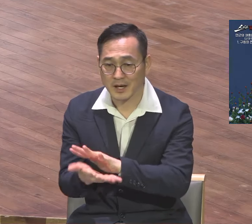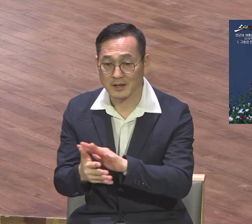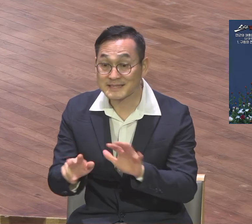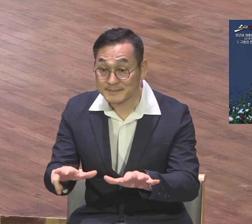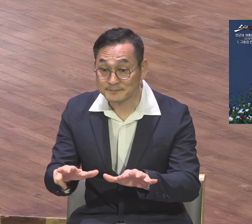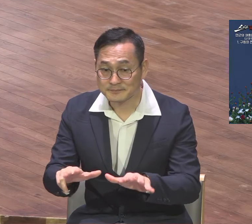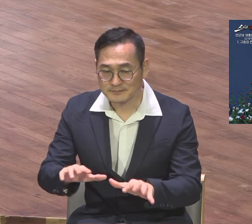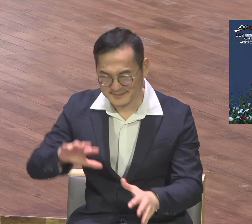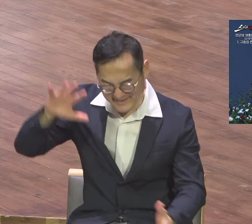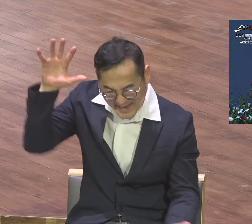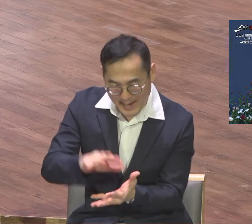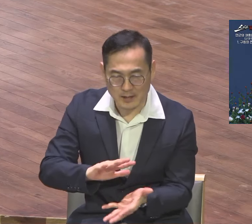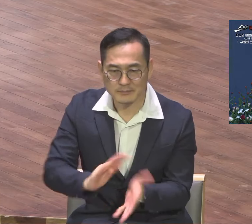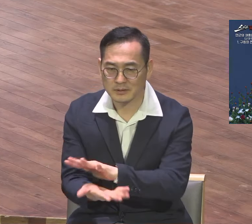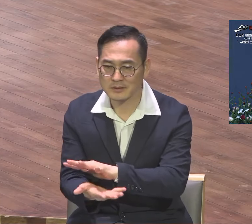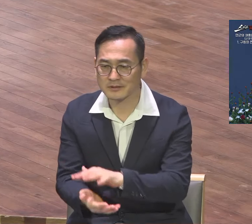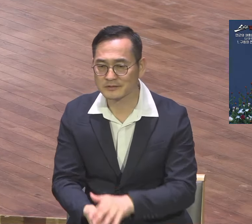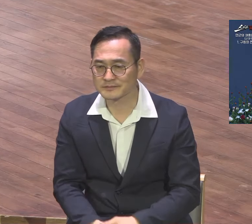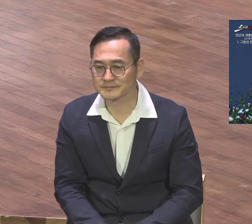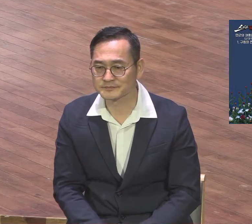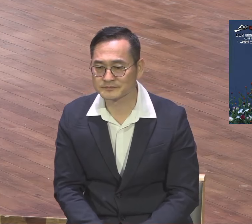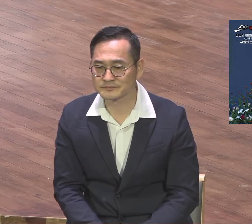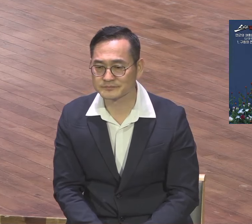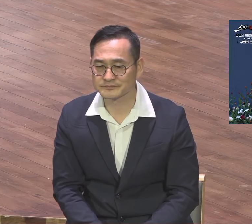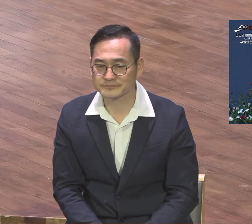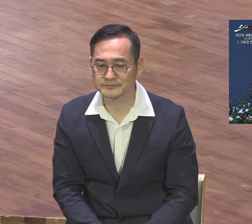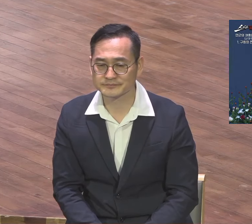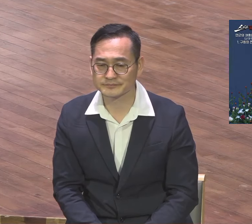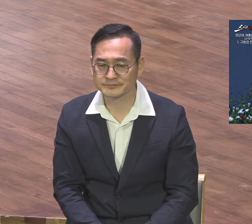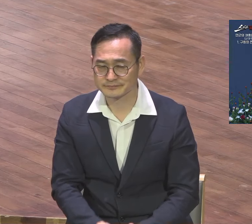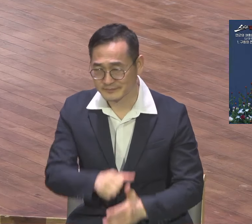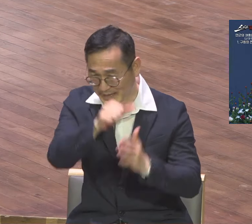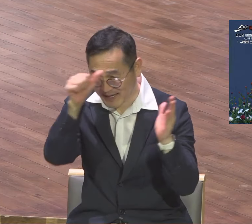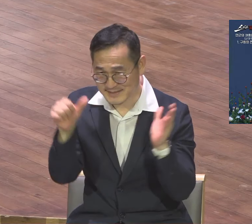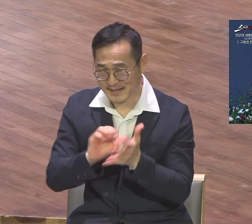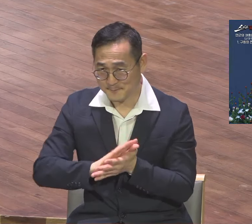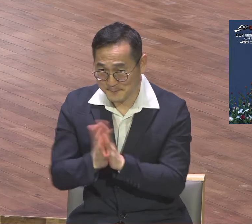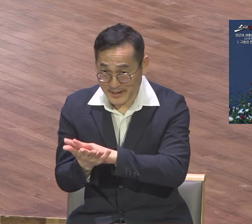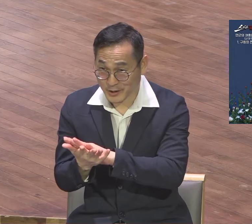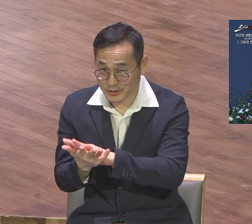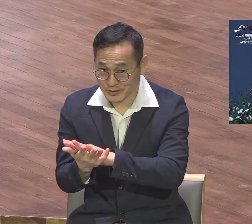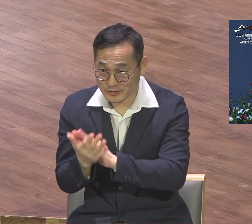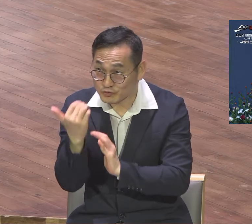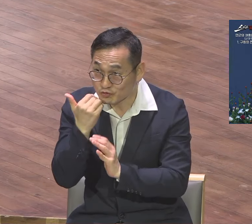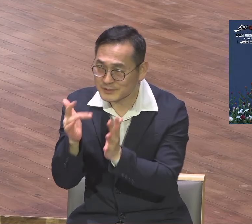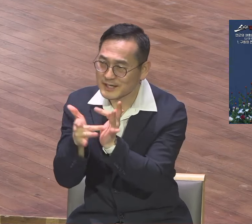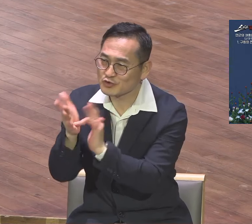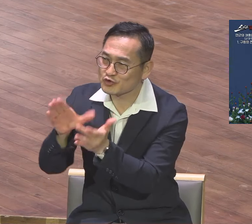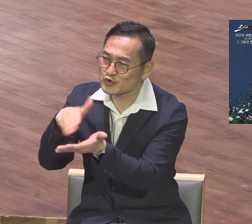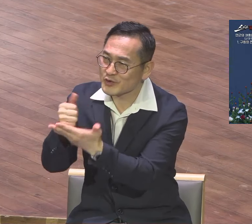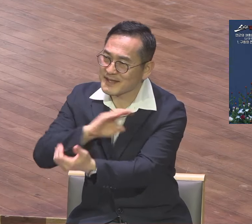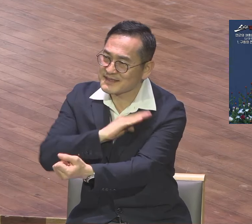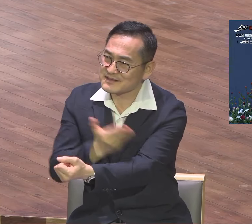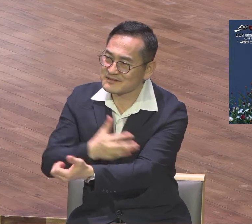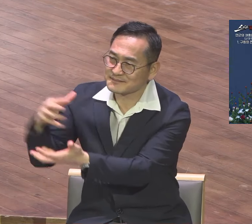시간 송두리째. 우리의 삶을 바꿔주시는 그리스도의 권능을